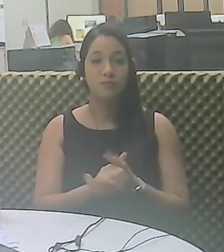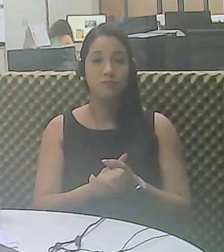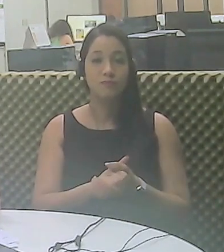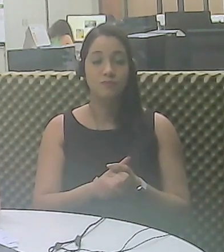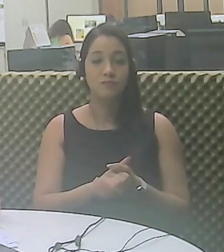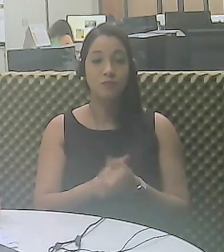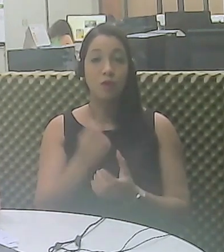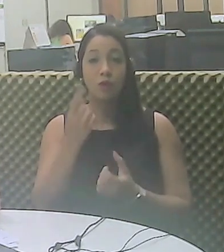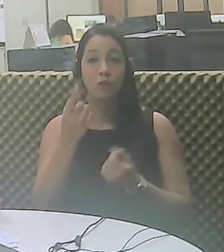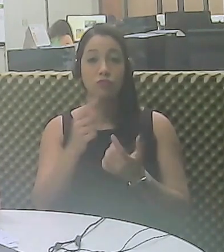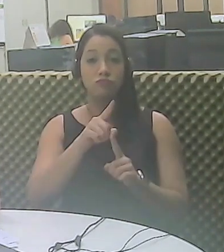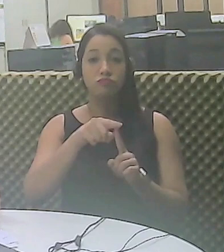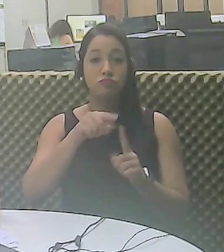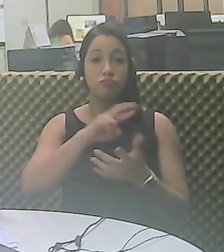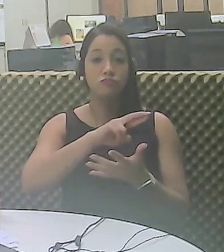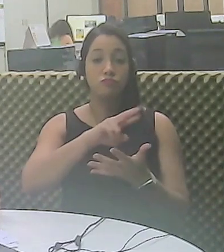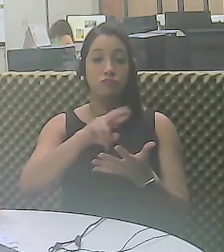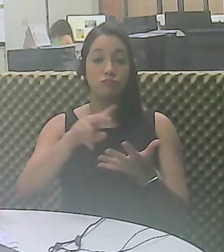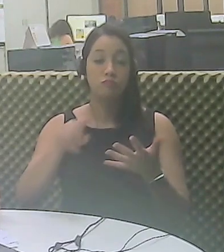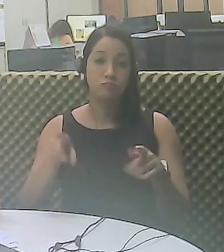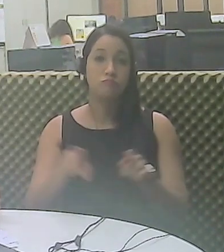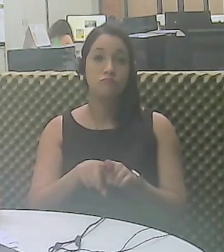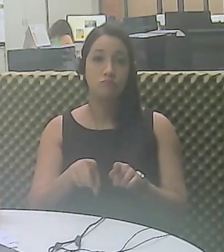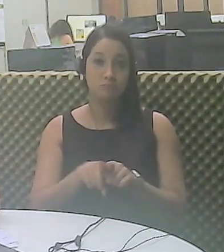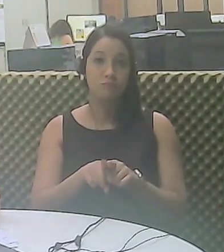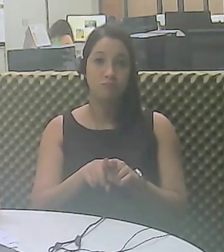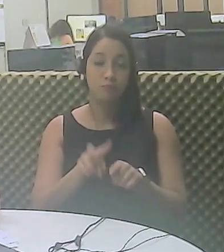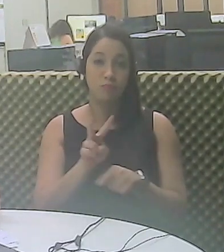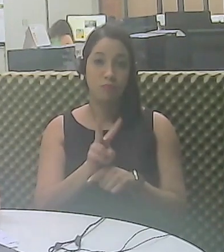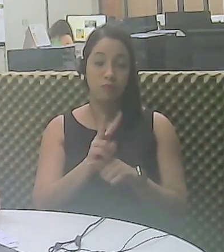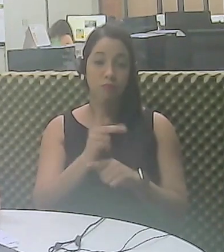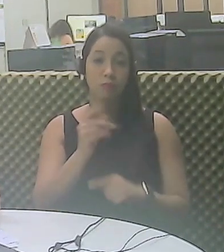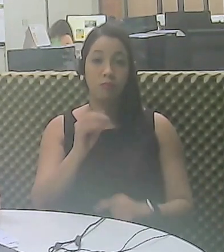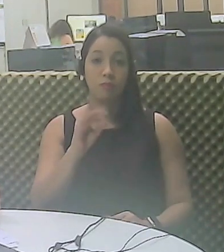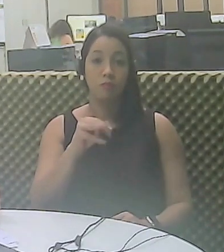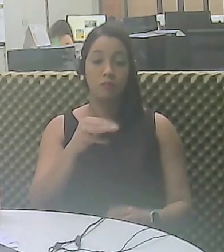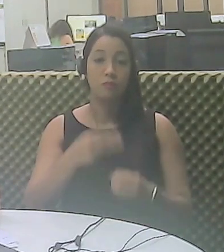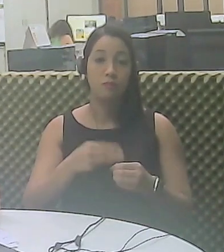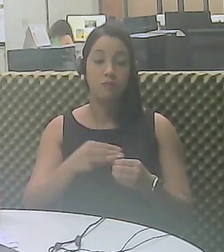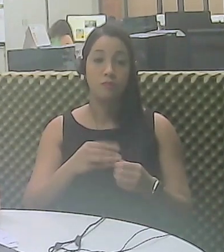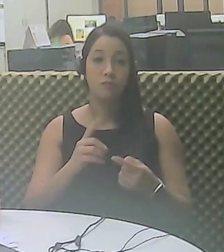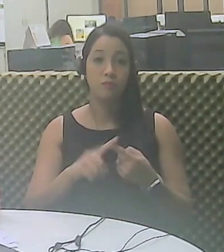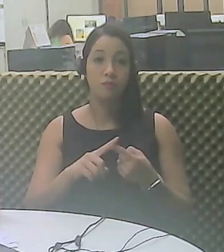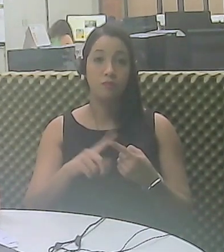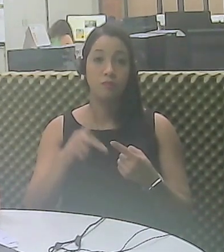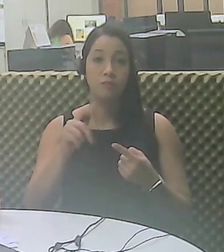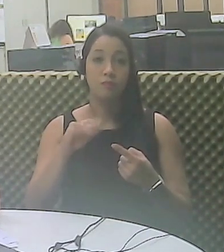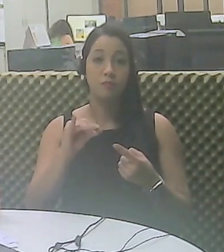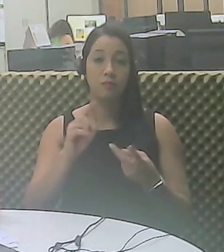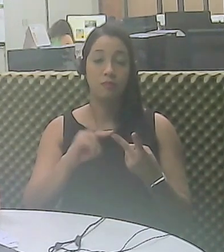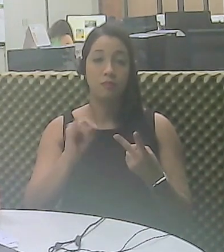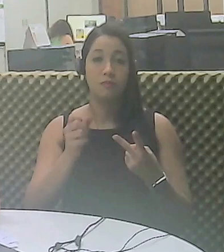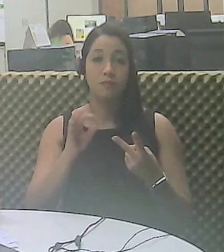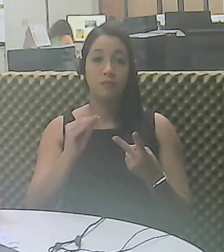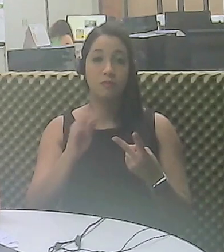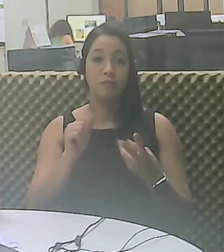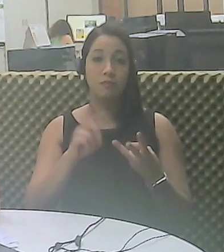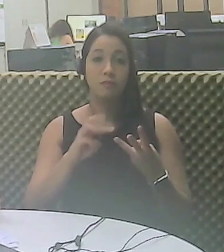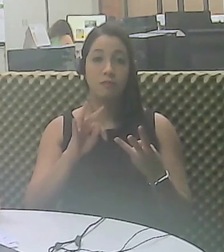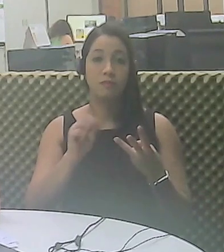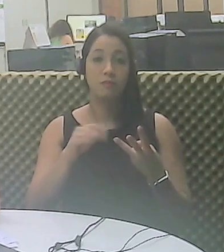Algumas outras espécies do cerrado que também são trabalhadas no Horto Municipal são pequi, jatobá,